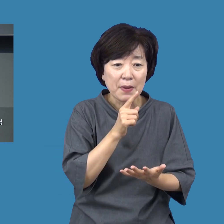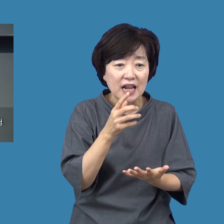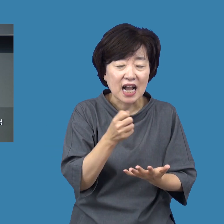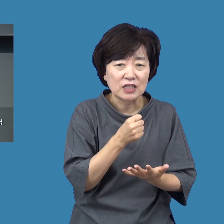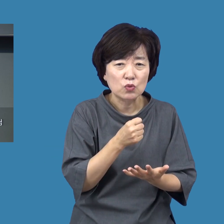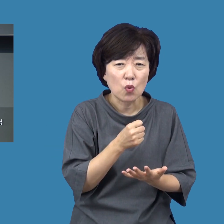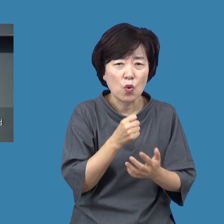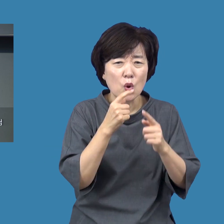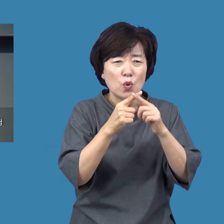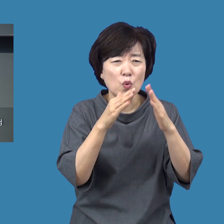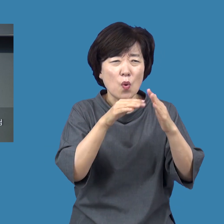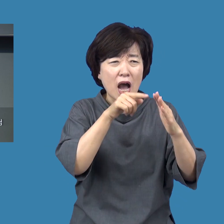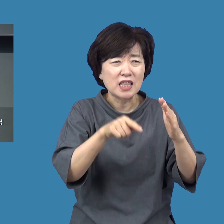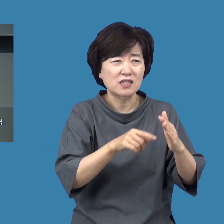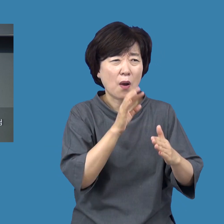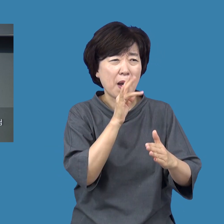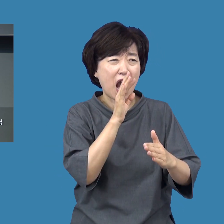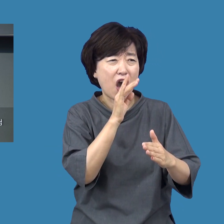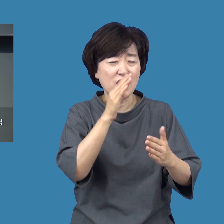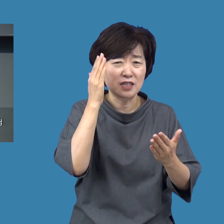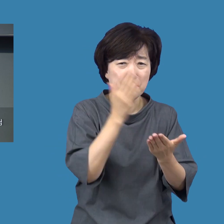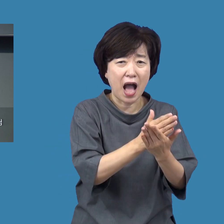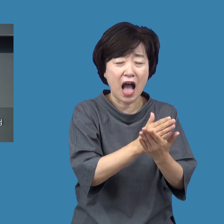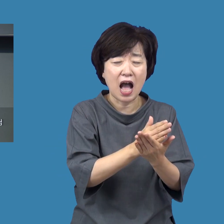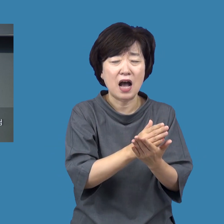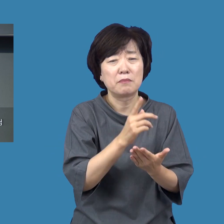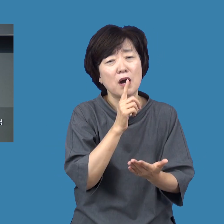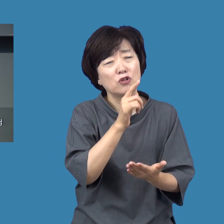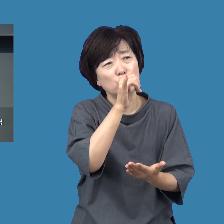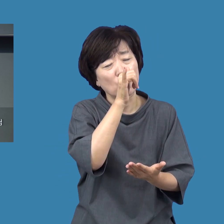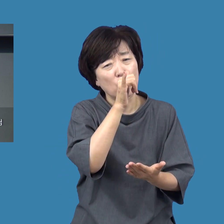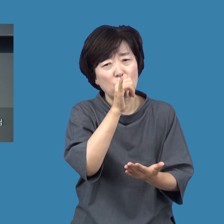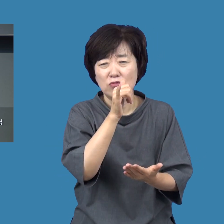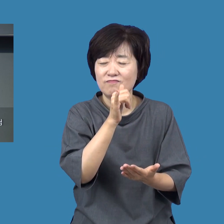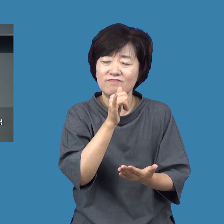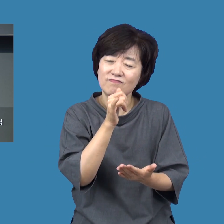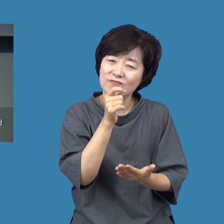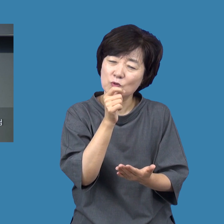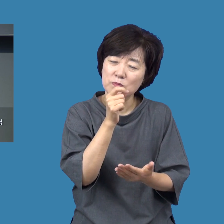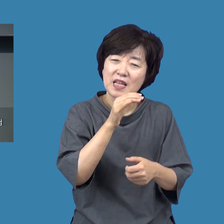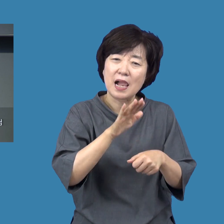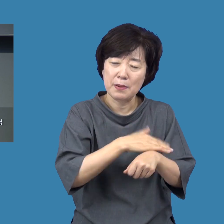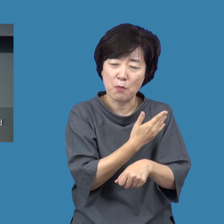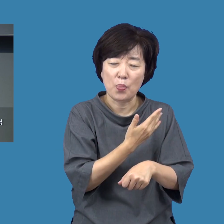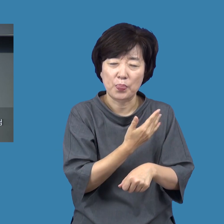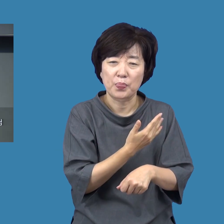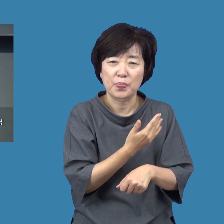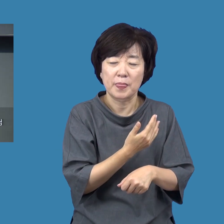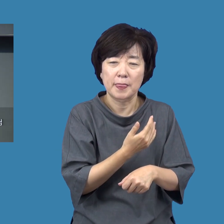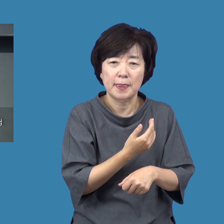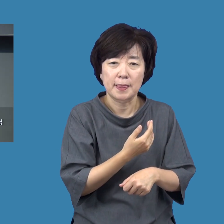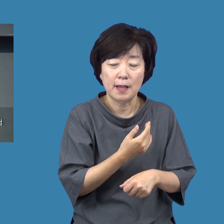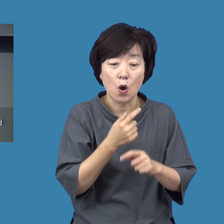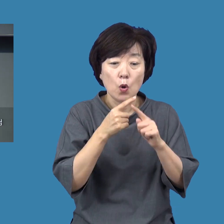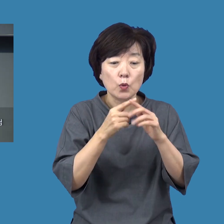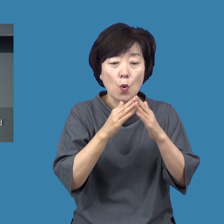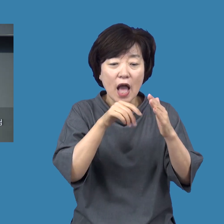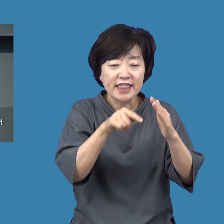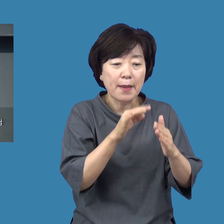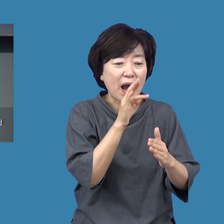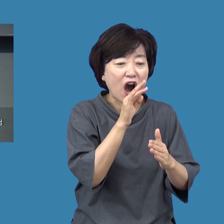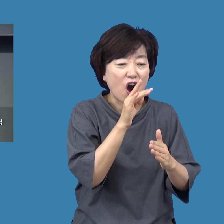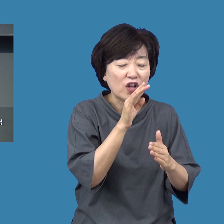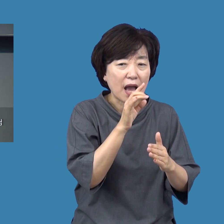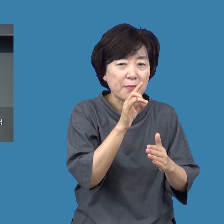방언으로 기도하면 안 된다고 말씀하시는 분들이 있는데 그것은 조금 잘못 해석한 겁니다. 이것은 교회에서 방언으로 기도하면 안 된다는